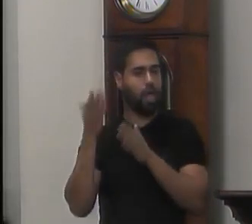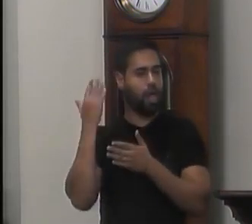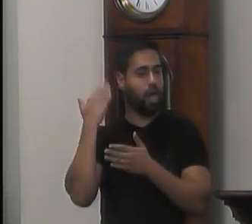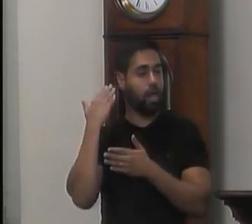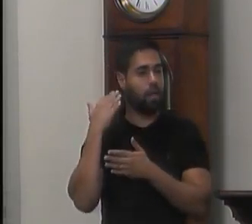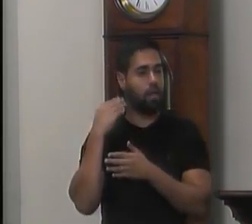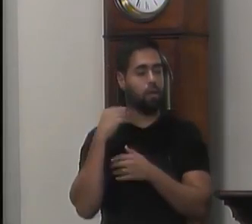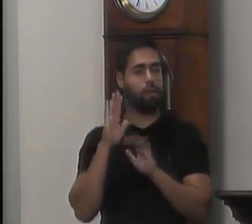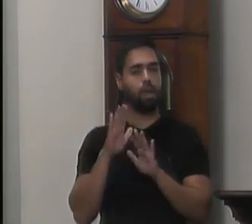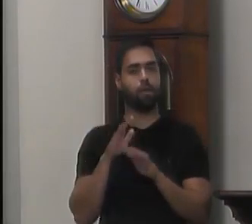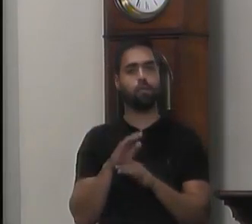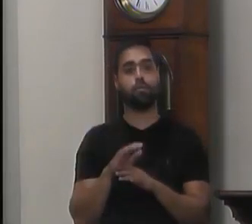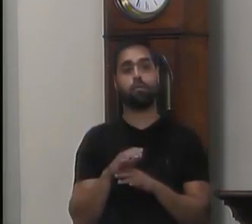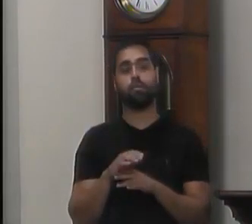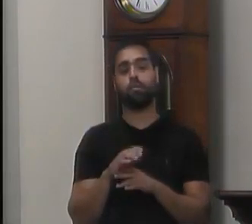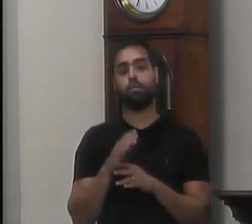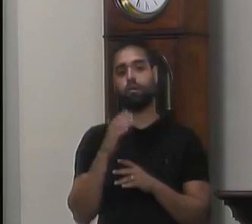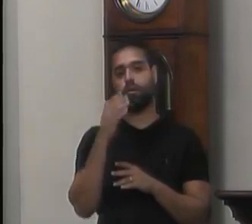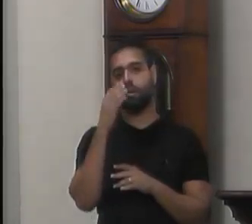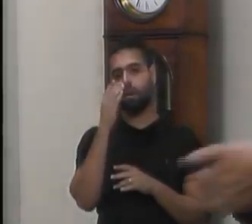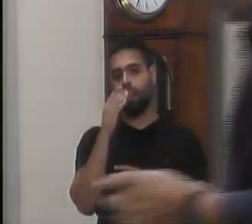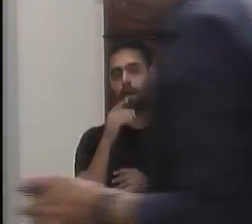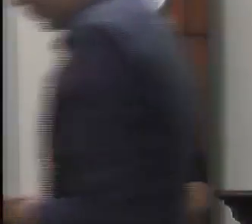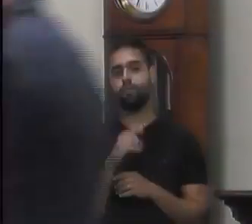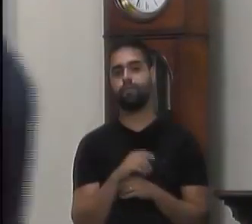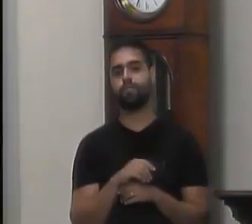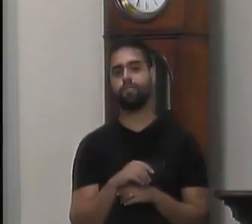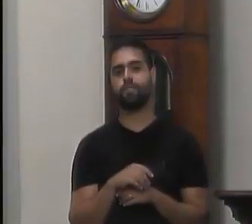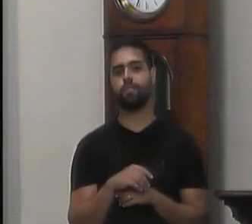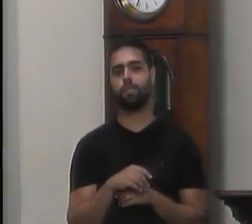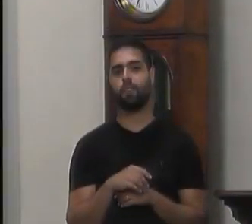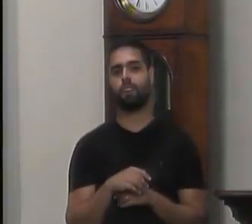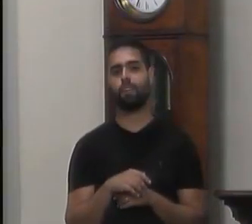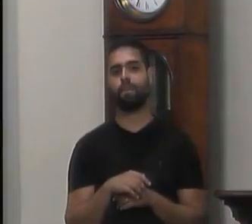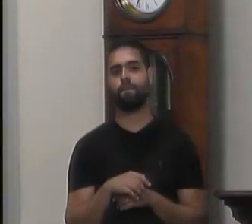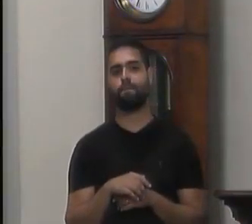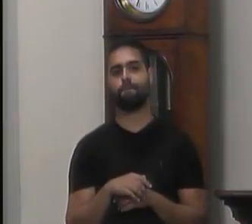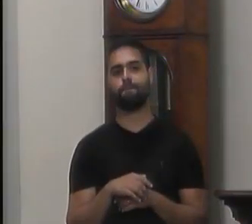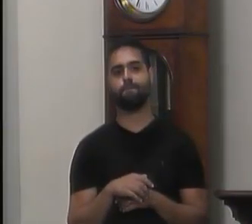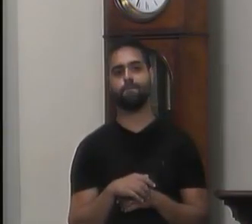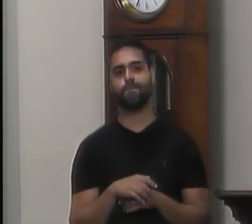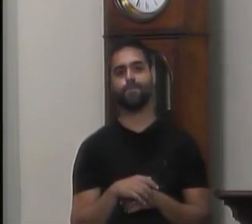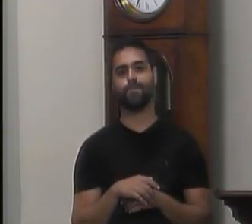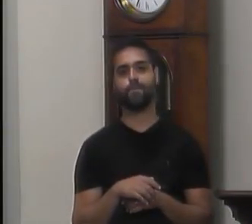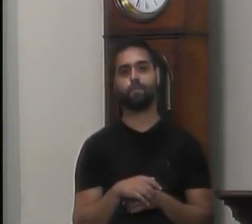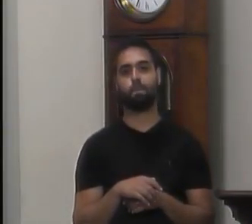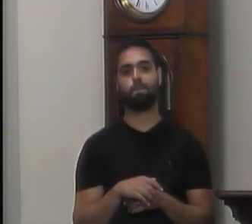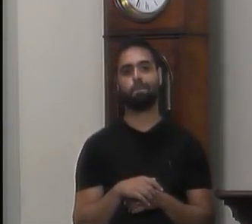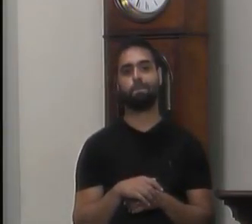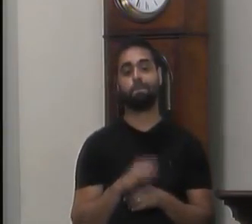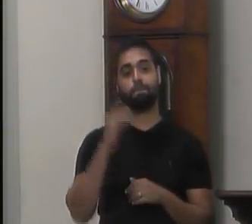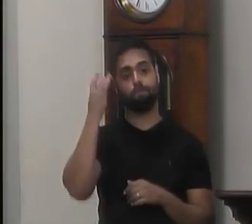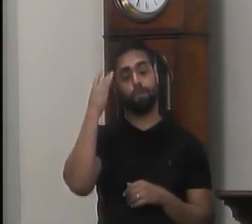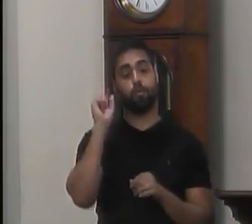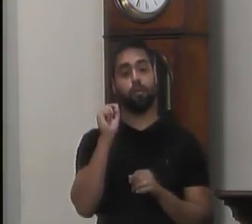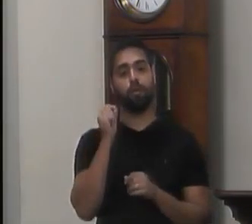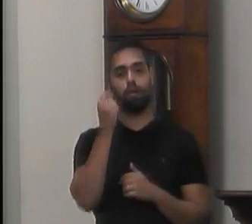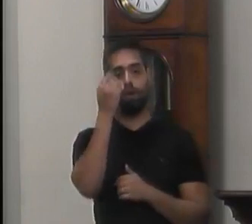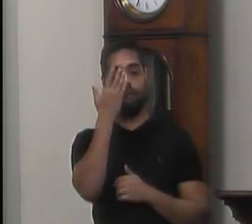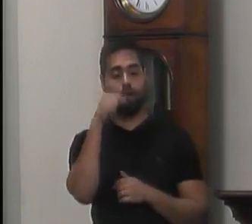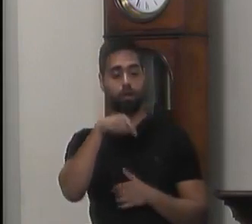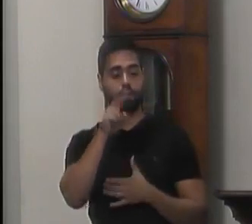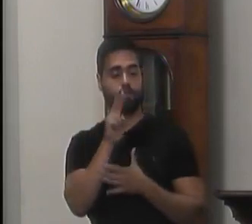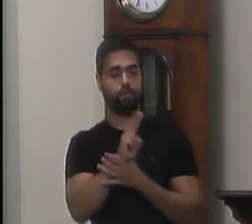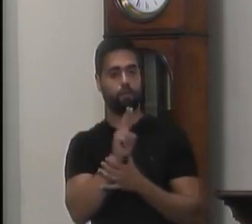que não seja, mas é um carnaval, coloca lá e a turma gosta, entendeu? Então eu acho o seguinte, eu acho que o carnaval da nossa